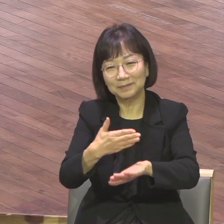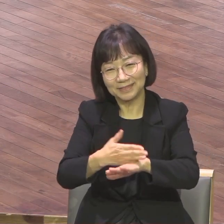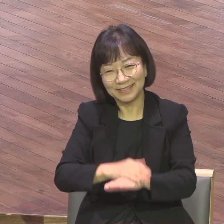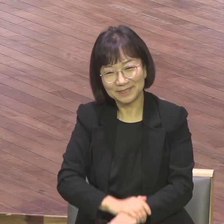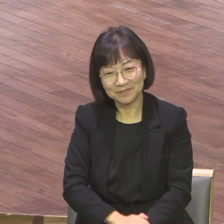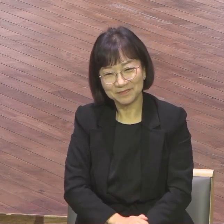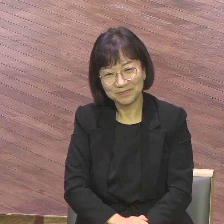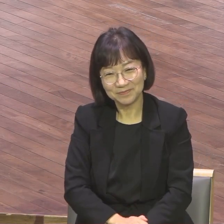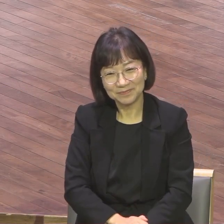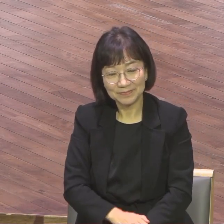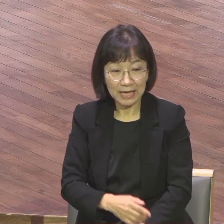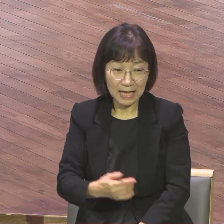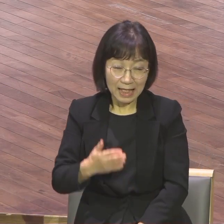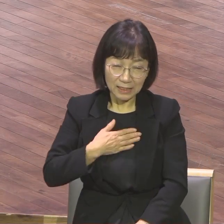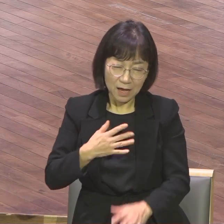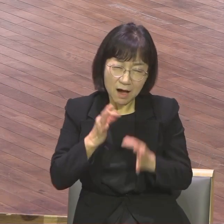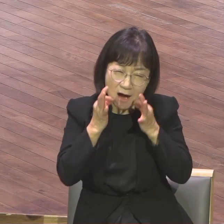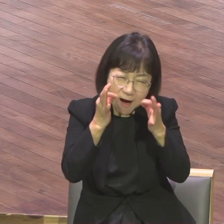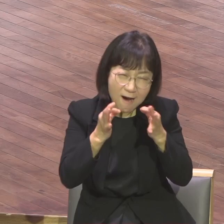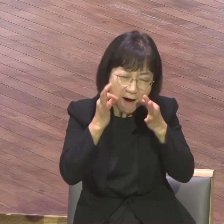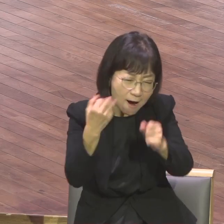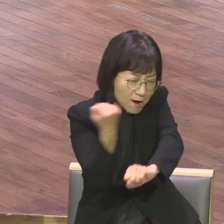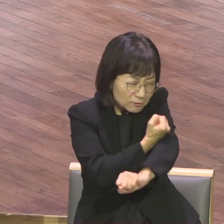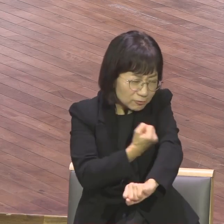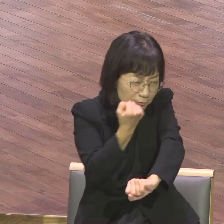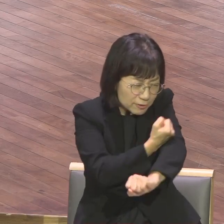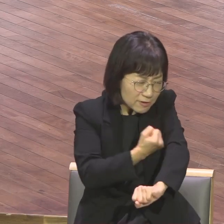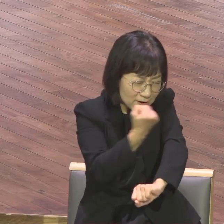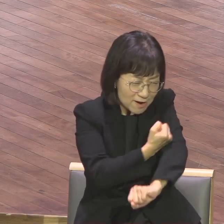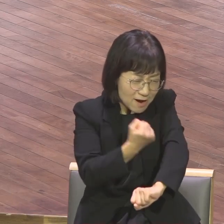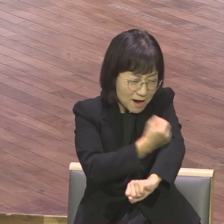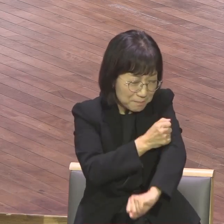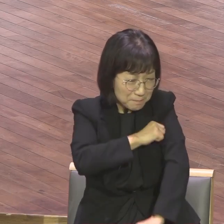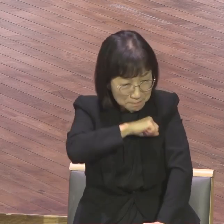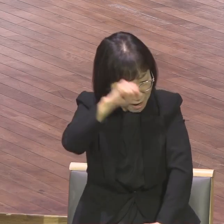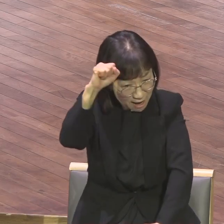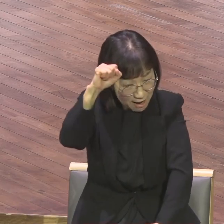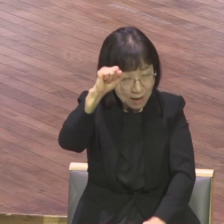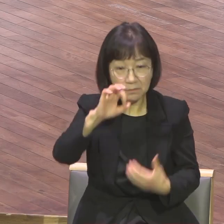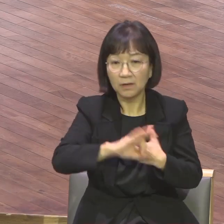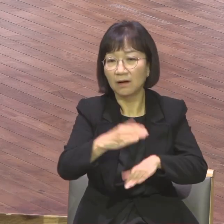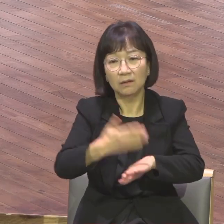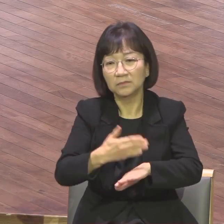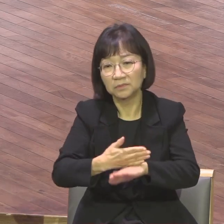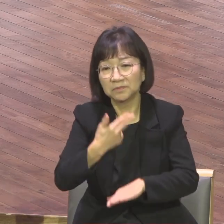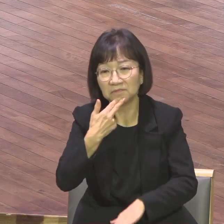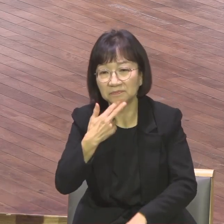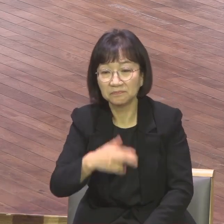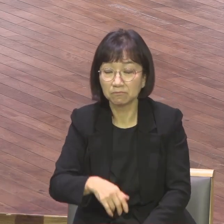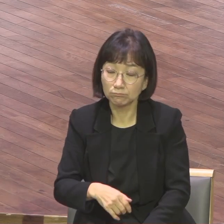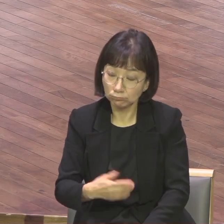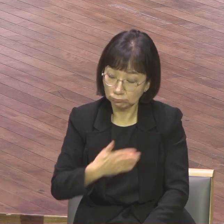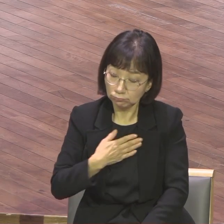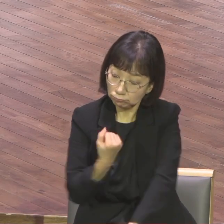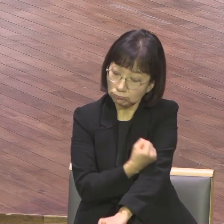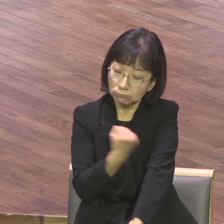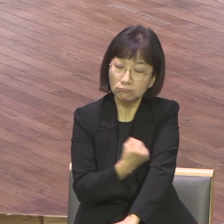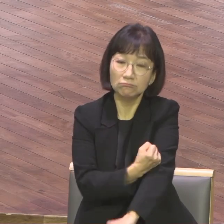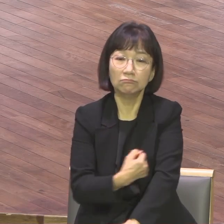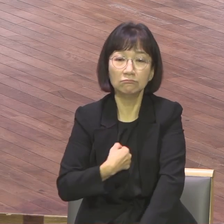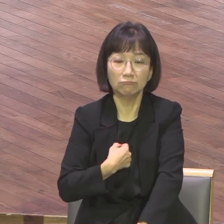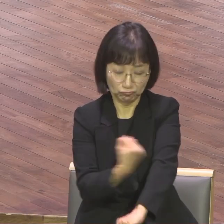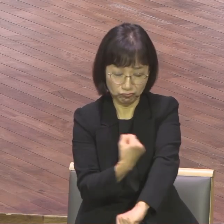내가 뭔가를 애써서 얻은 것이라고 생각하는 사람은 감사하지 않습니다.